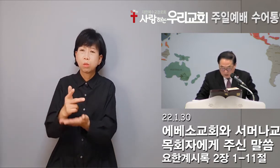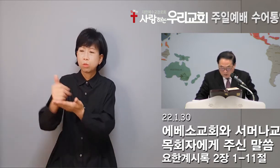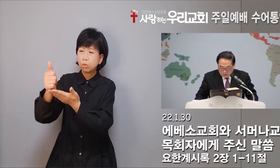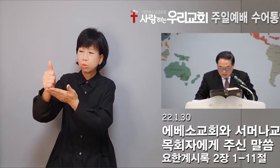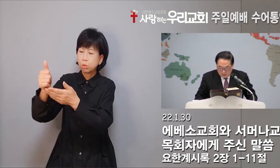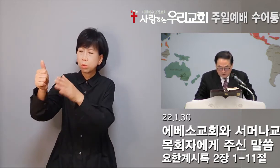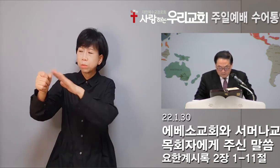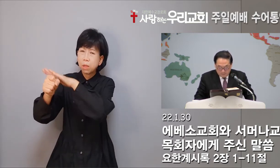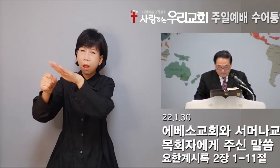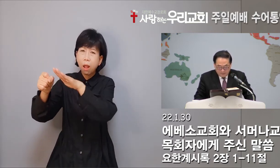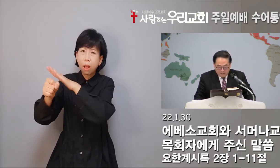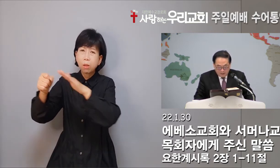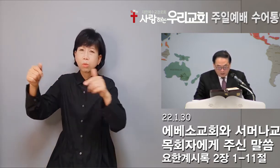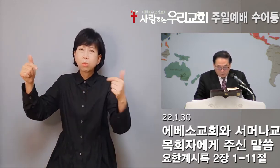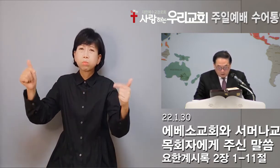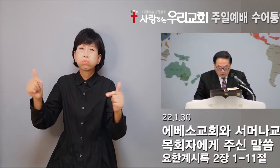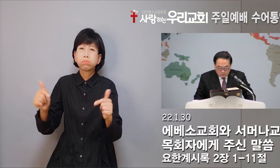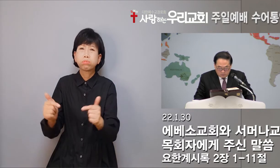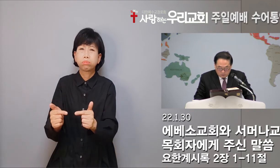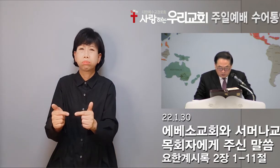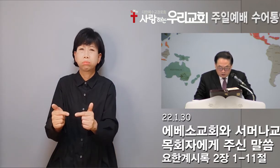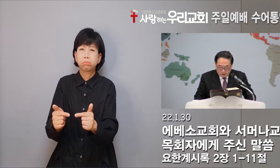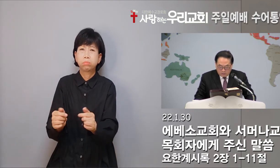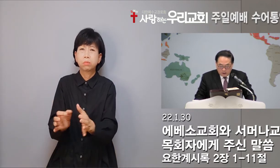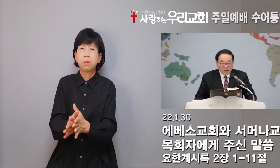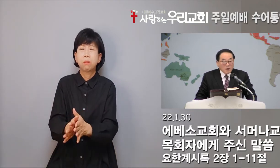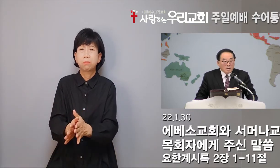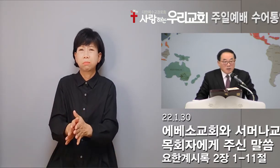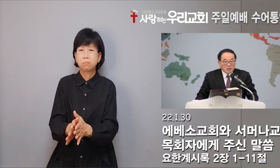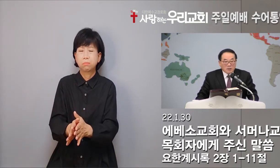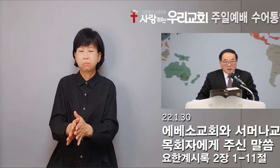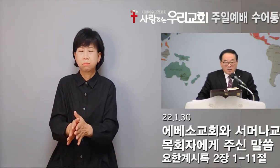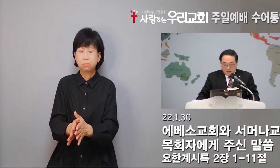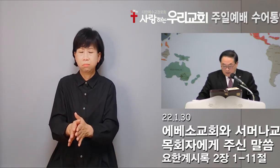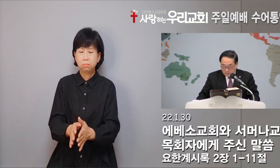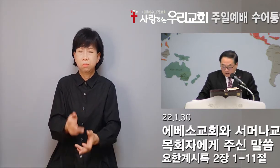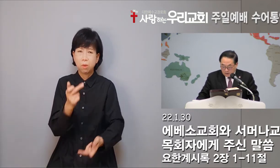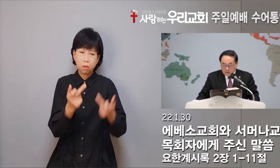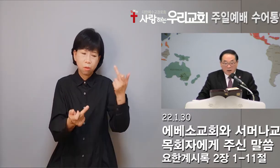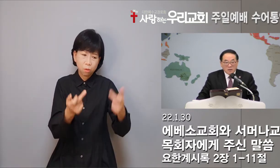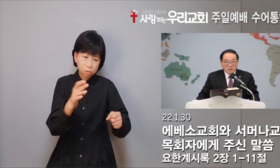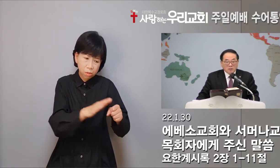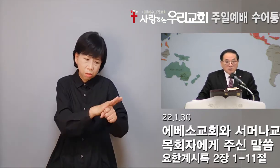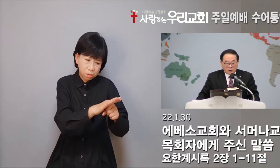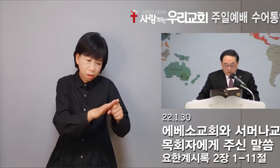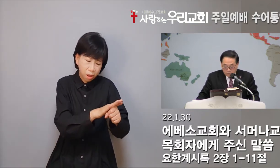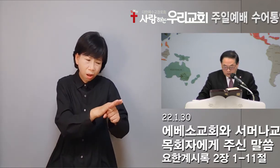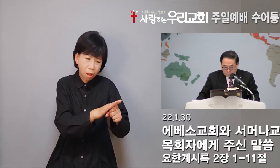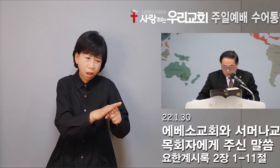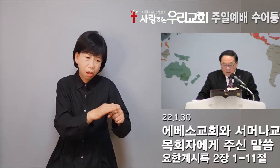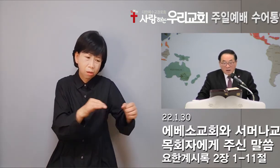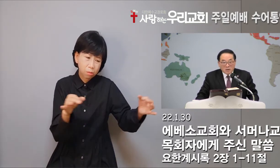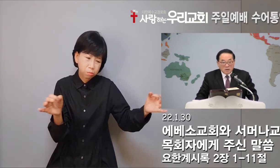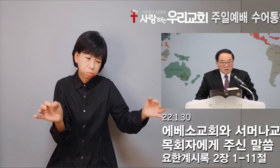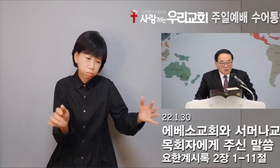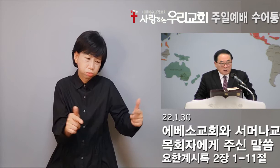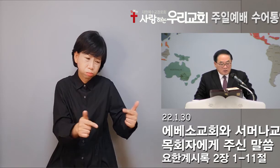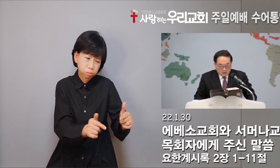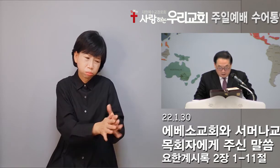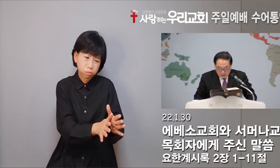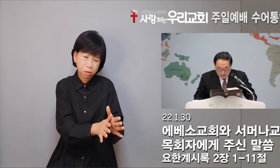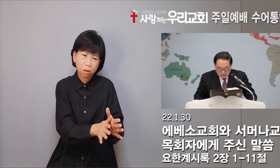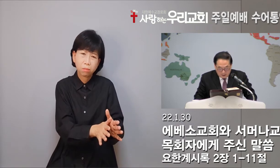사랑도 잊어버렸다는 것입니다. 교리적 순수를 지키기 위해 형제 사랑을 잃어버렸으니 작은 것을 지키기 위해서 큰